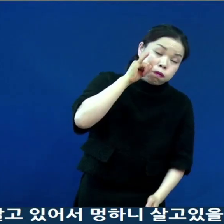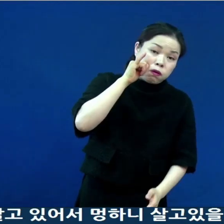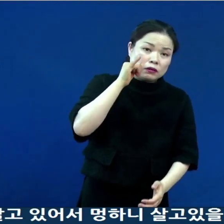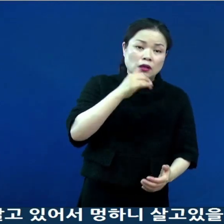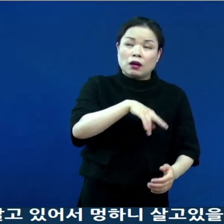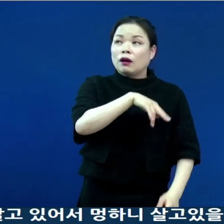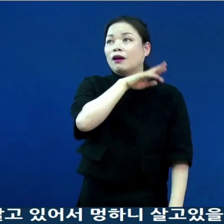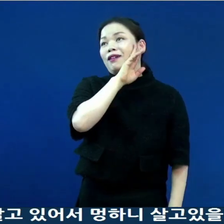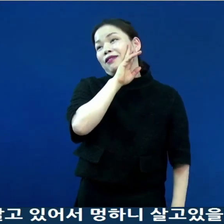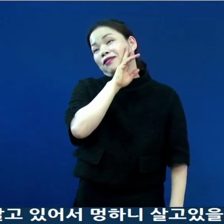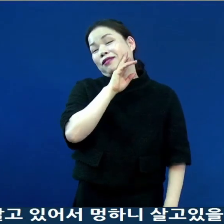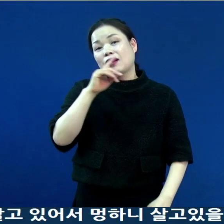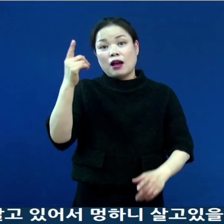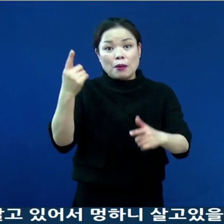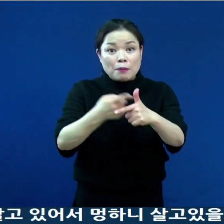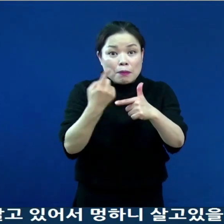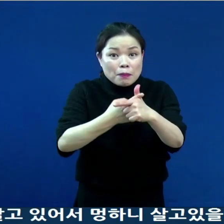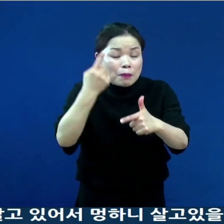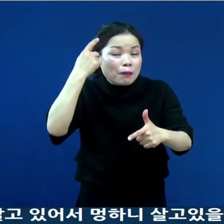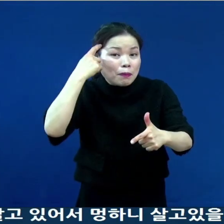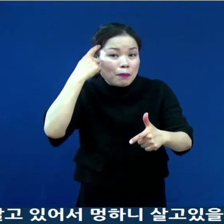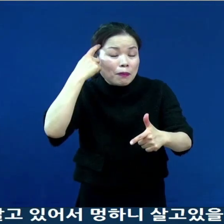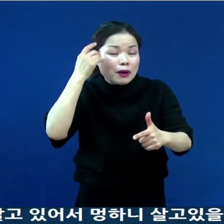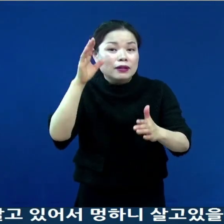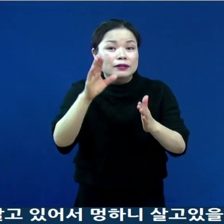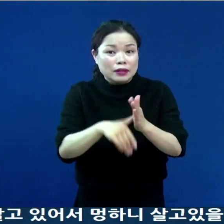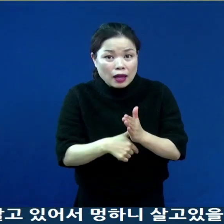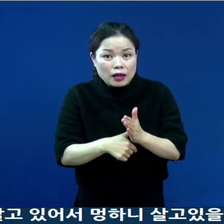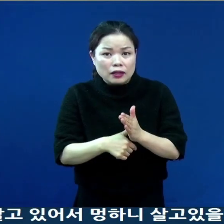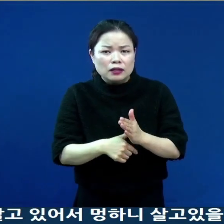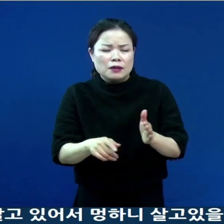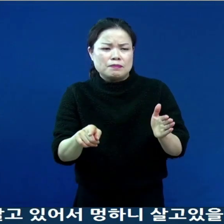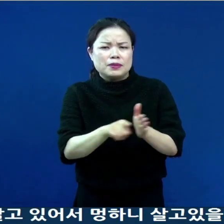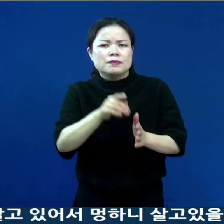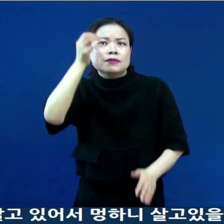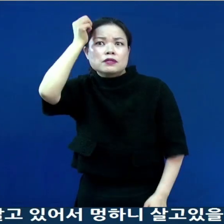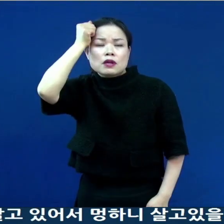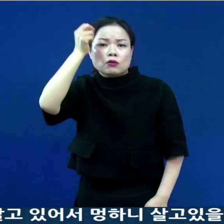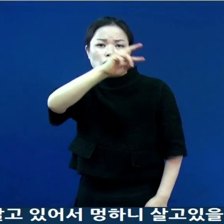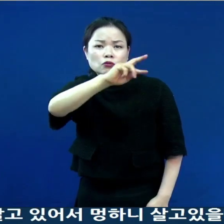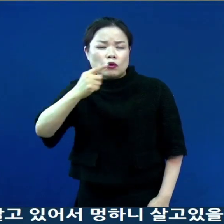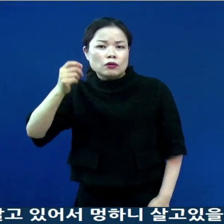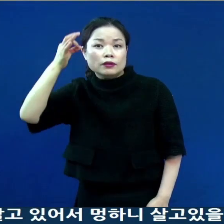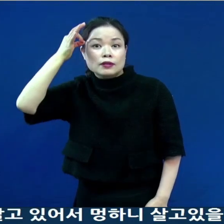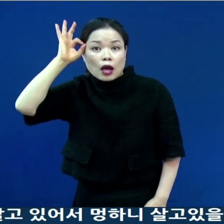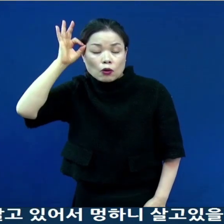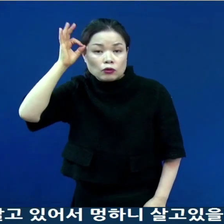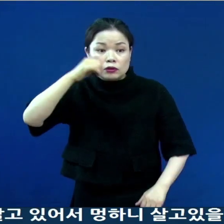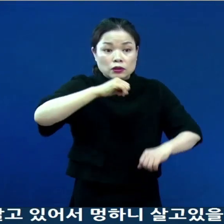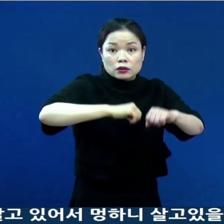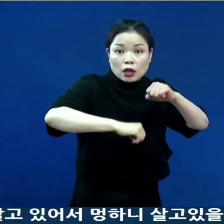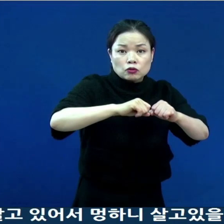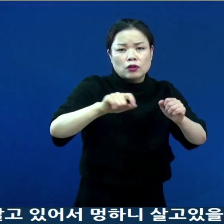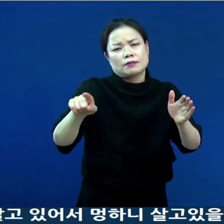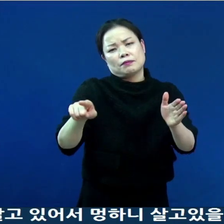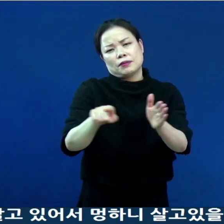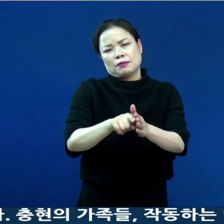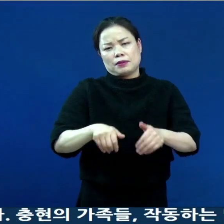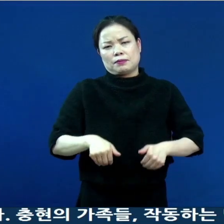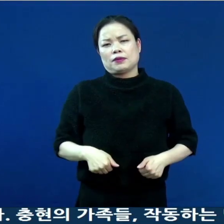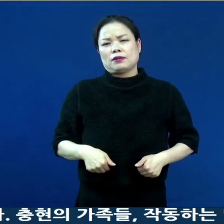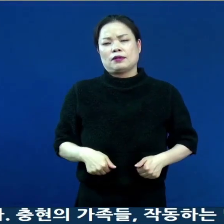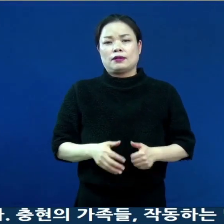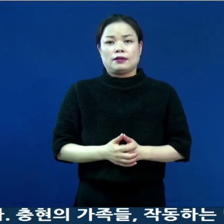너무 편해서 멍하니 살고 있을 때 믿음이 우리에게 기억하게 하고 돌이키게 하고 깨어있게 하는 작동 일어나야 하는